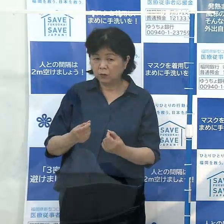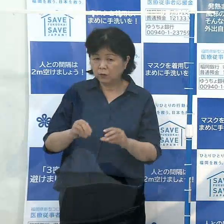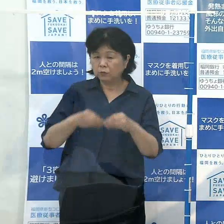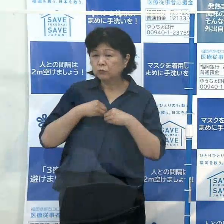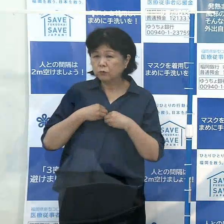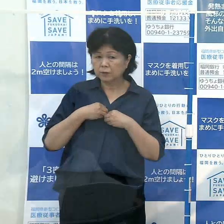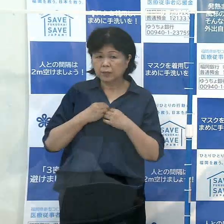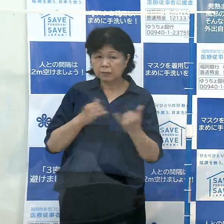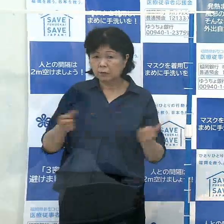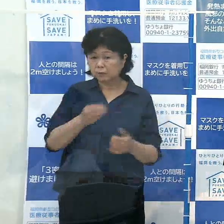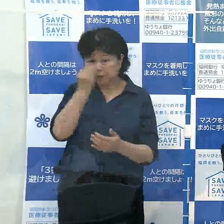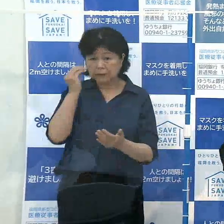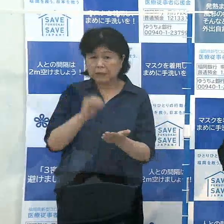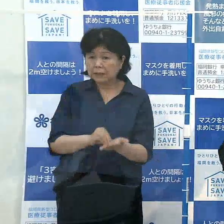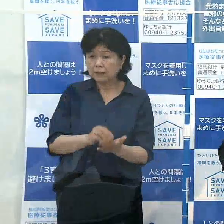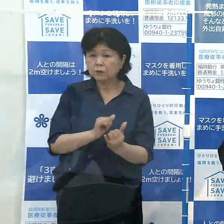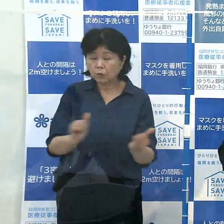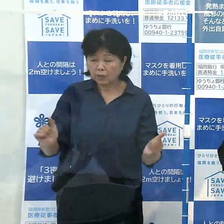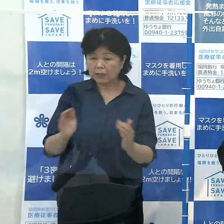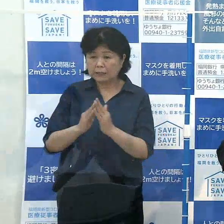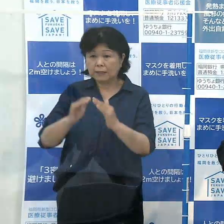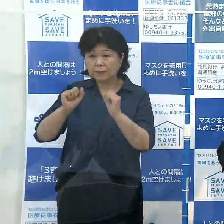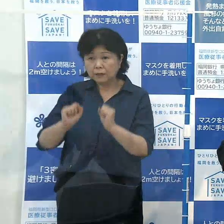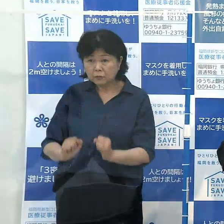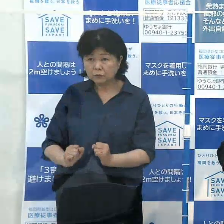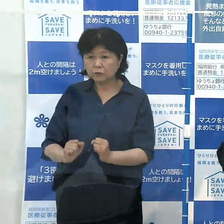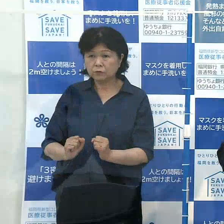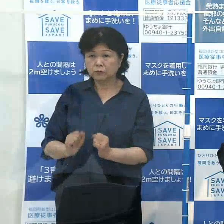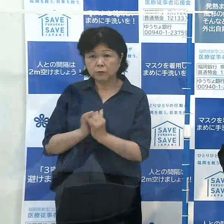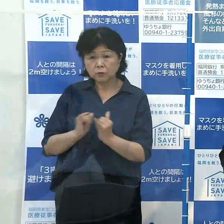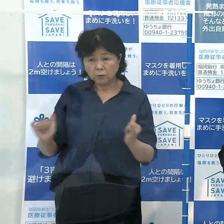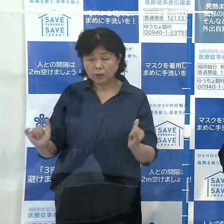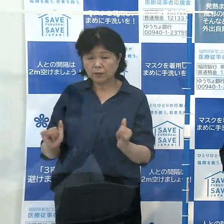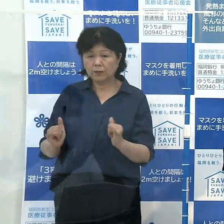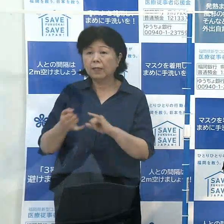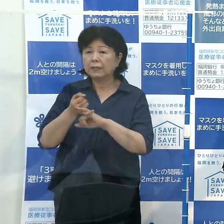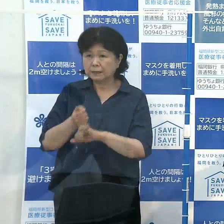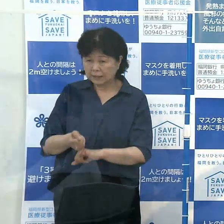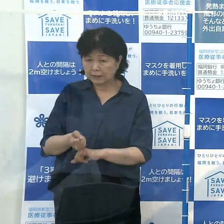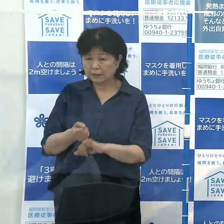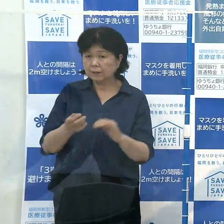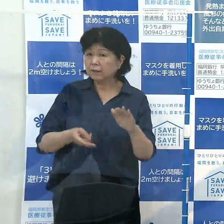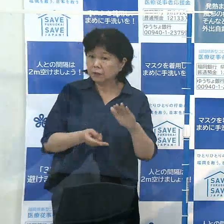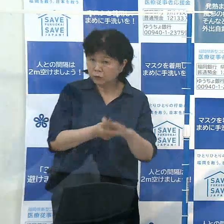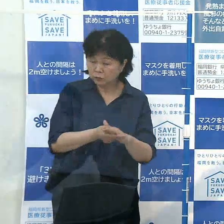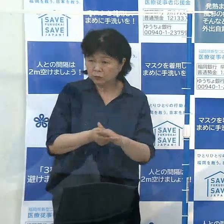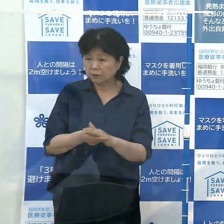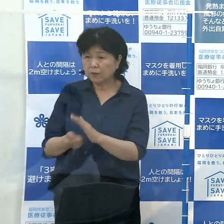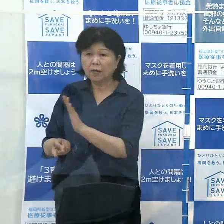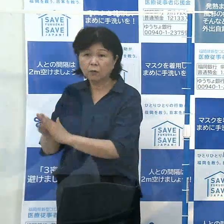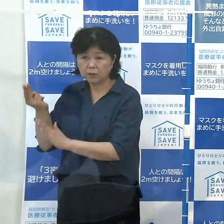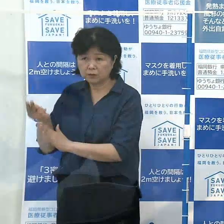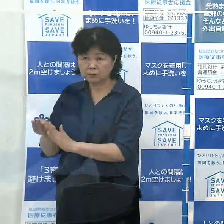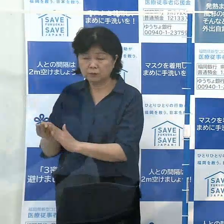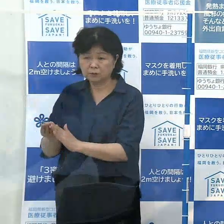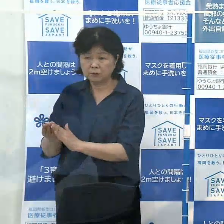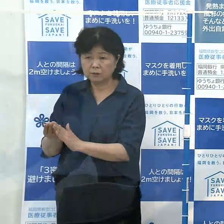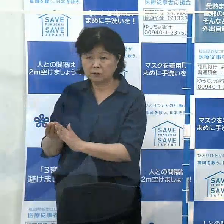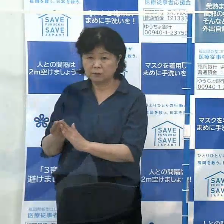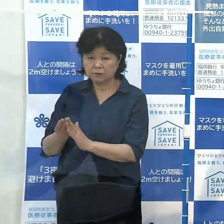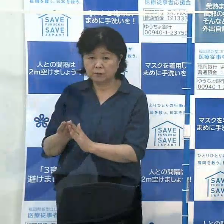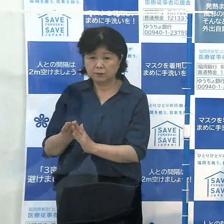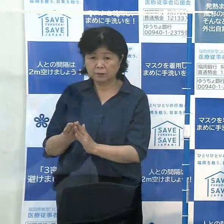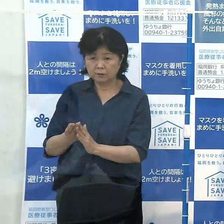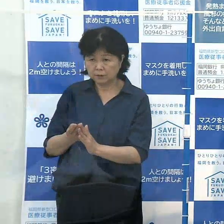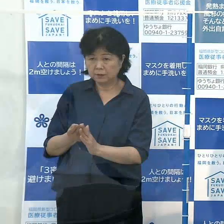にいらっしゃる方で陽性の方で自宅にいらっしゃる方は 入院や療養の要請があったら速やかに